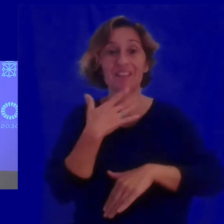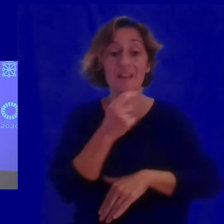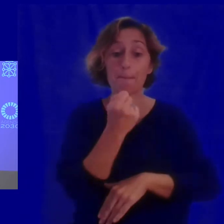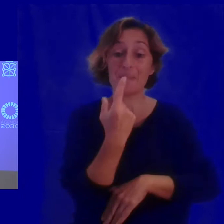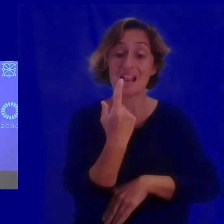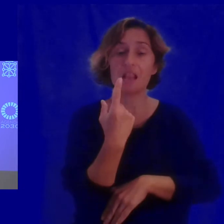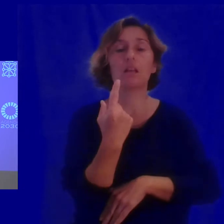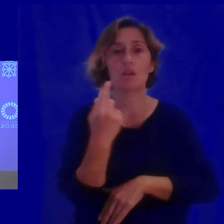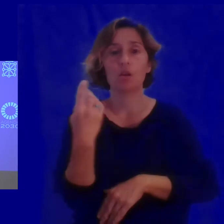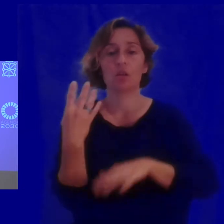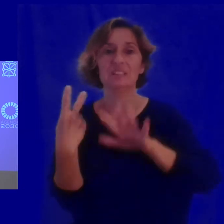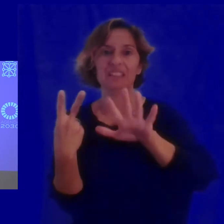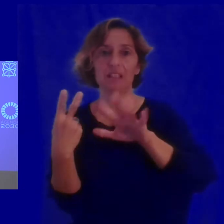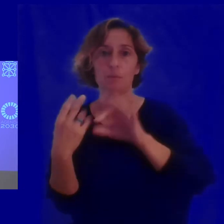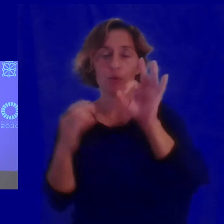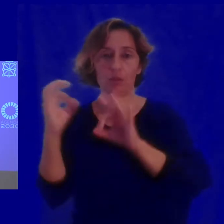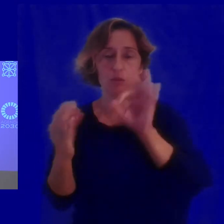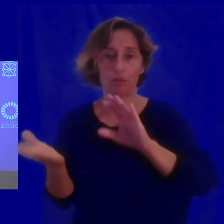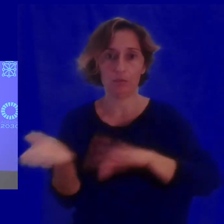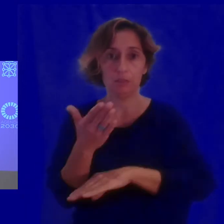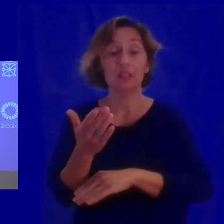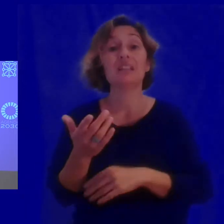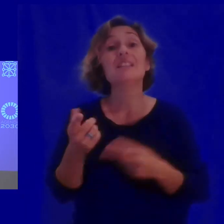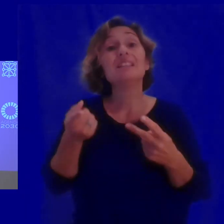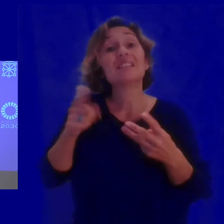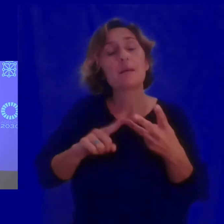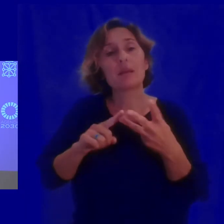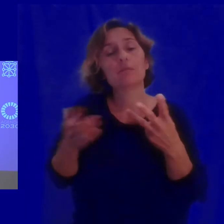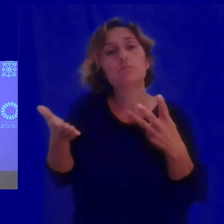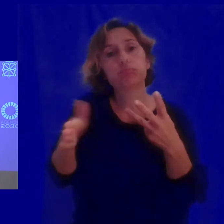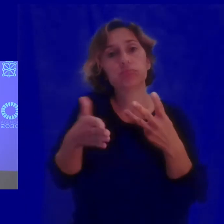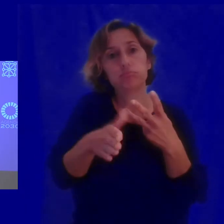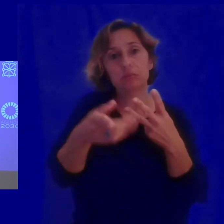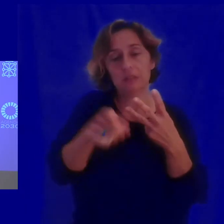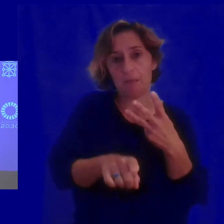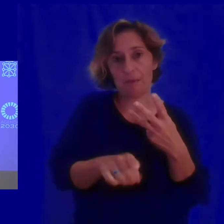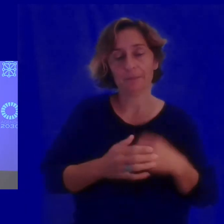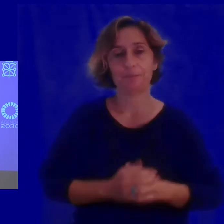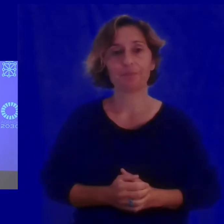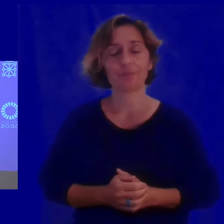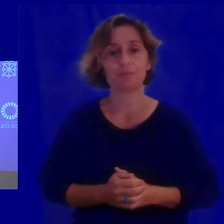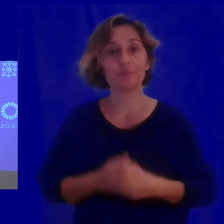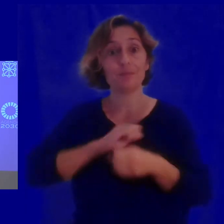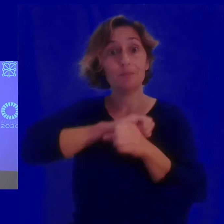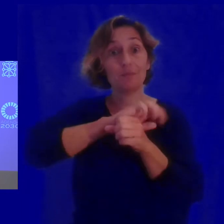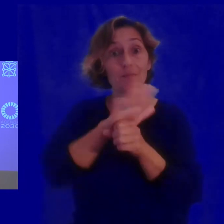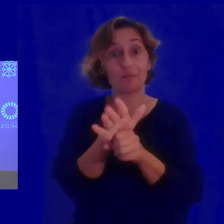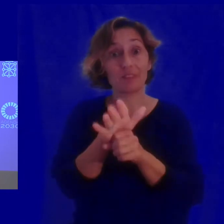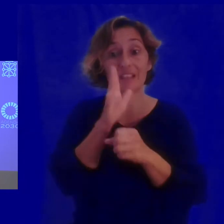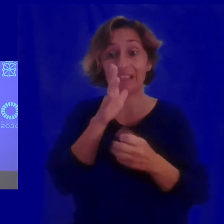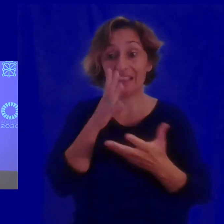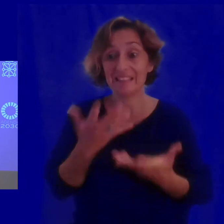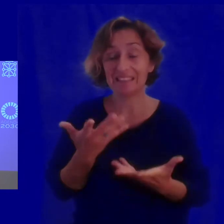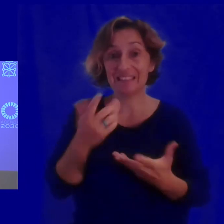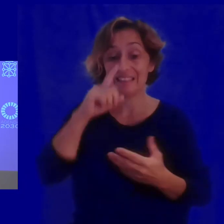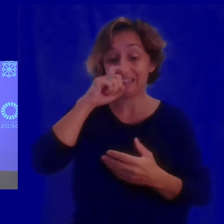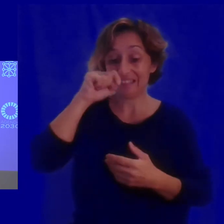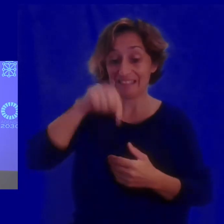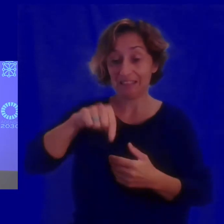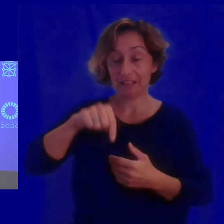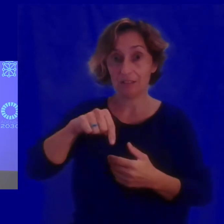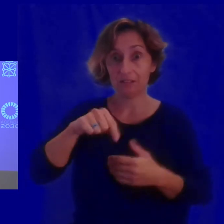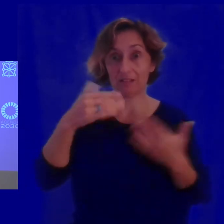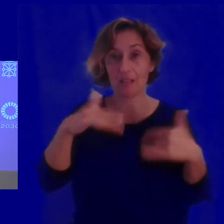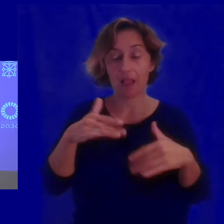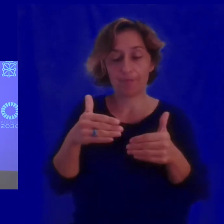un 9 por 1.000 de fallecimientos. Además, el COVID, a estas alturas de la pandemia y del año, cuando vamos hacia un